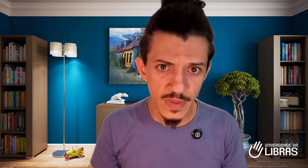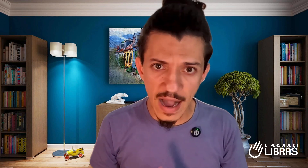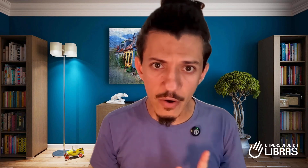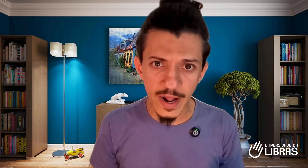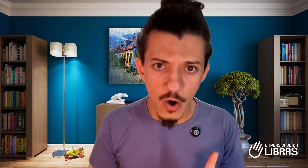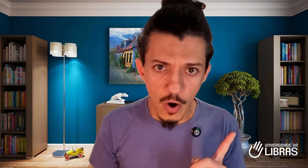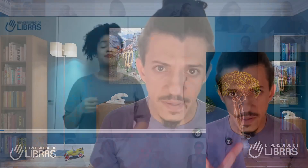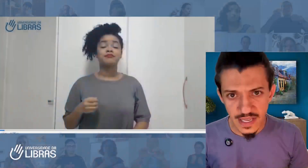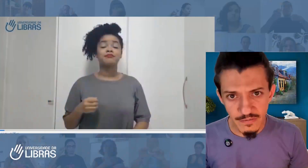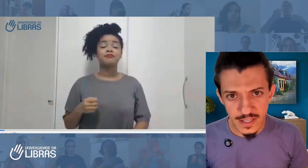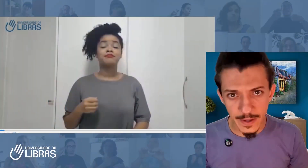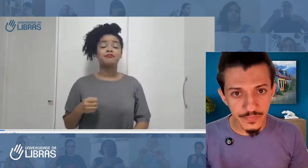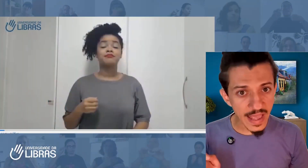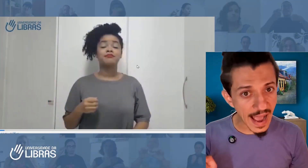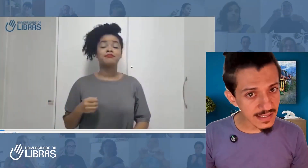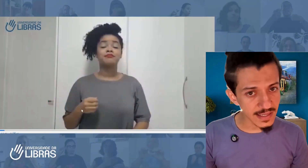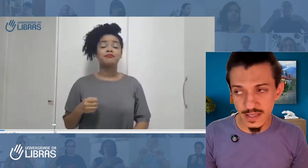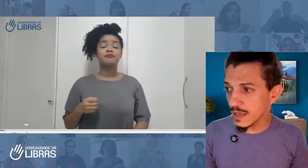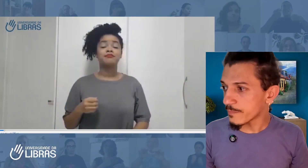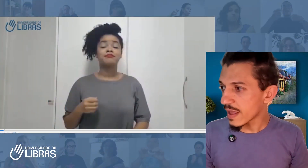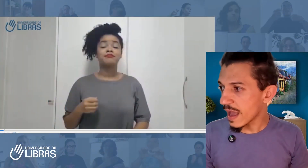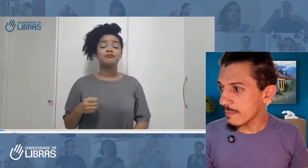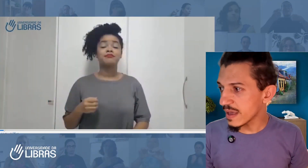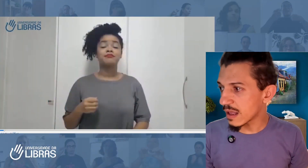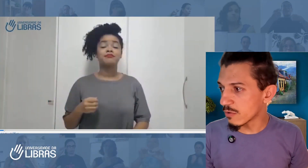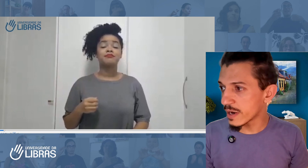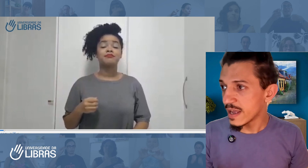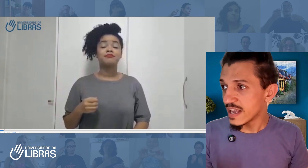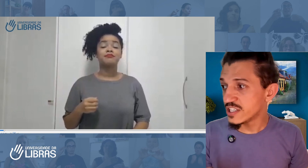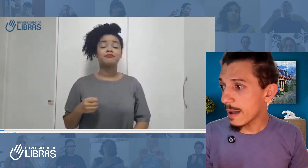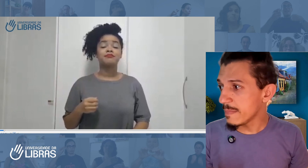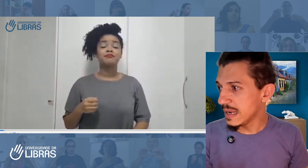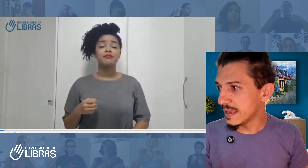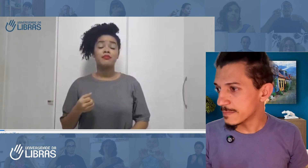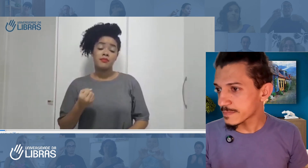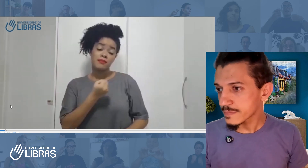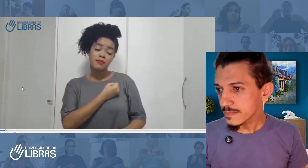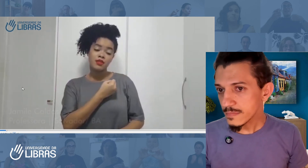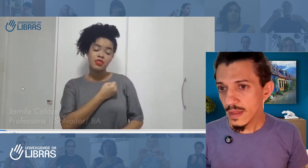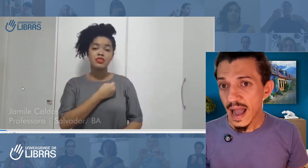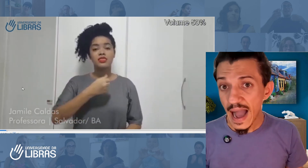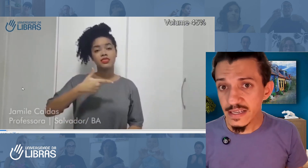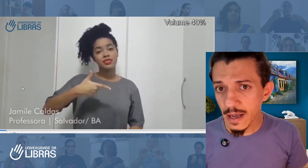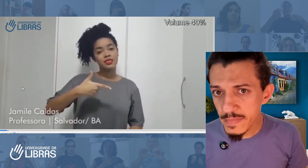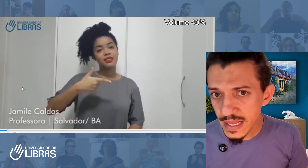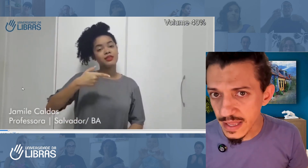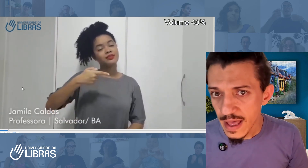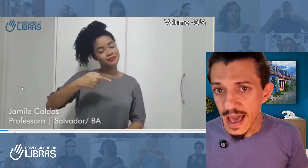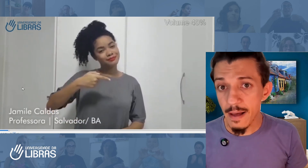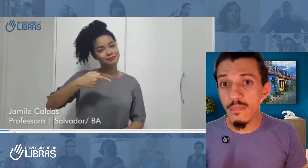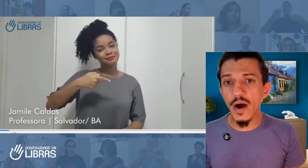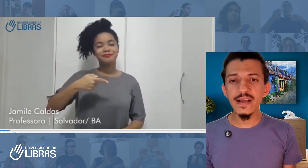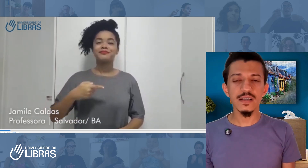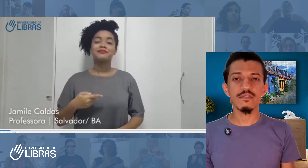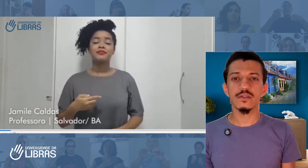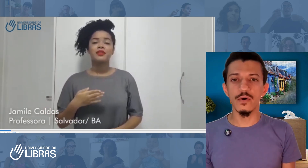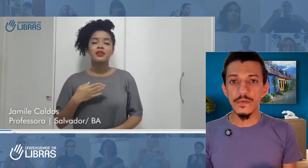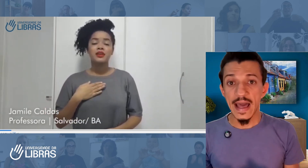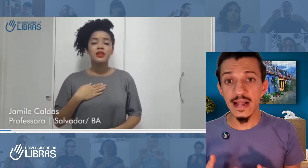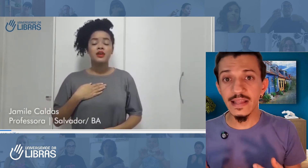Agora, observa aqui. Essa daqui é a minha aluna Jamile. A Jamile, ela mora em Salvador, ela trabalha